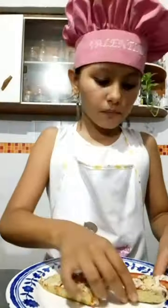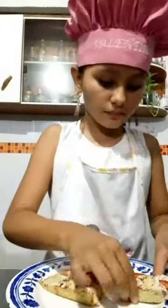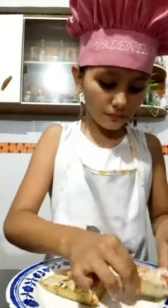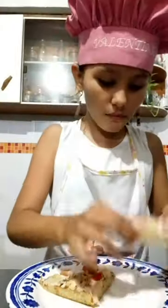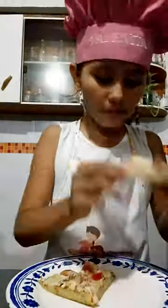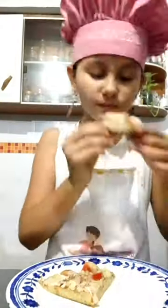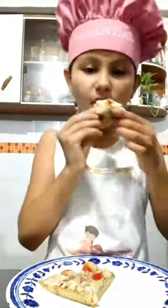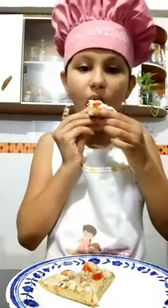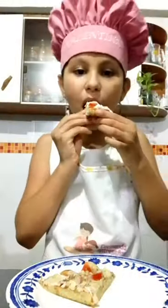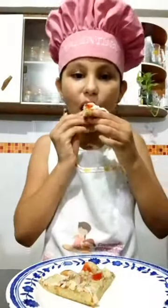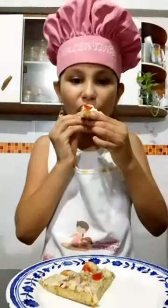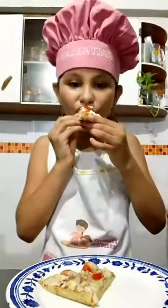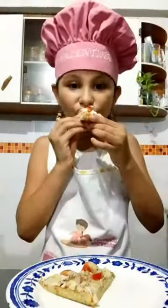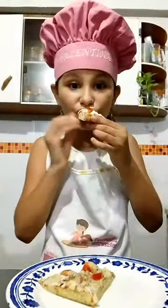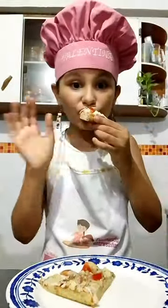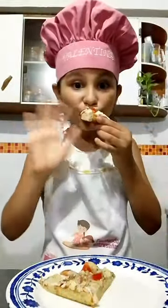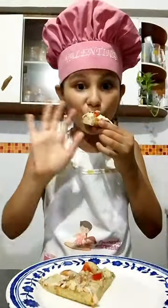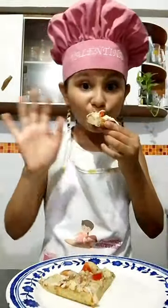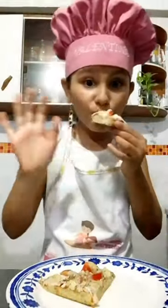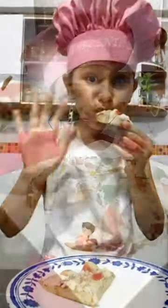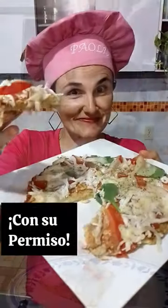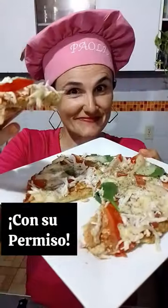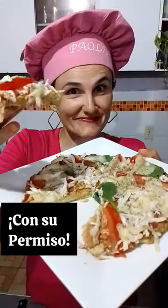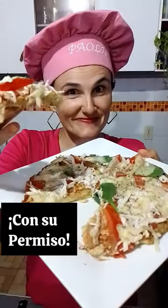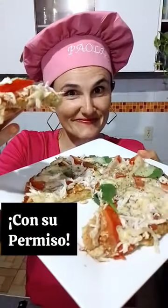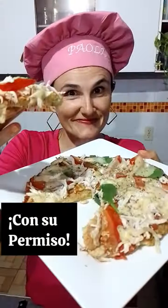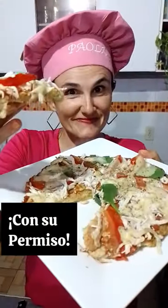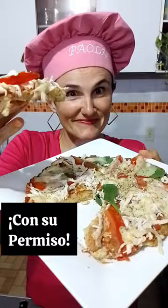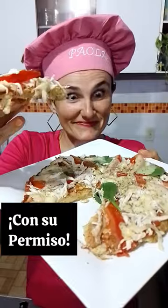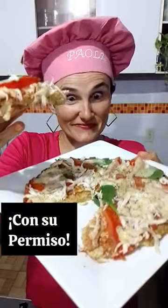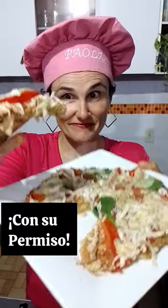¡Chao! Y ahora yo voy a probar. ¿Con su permiso?